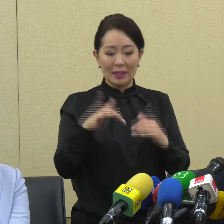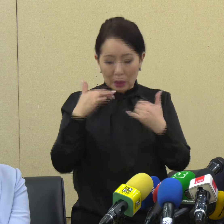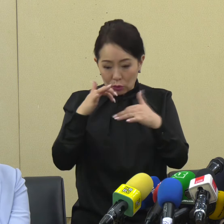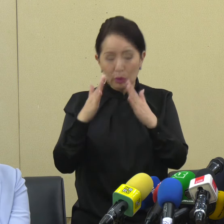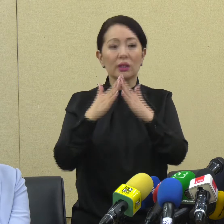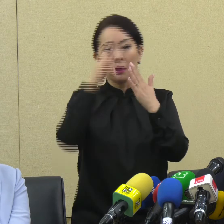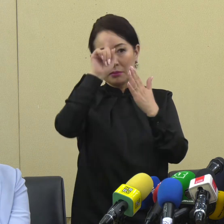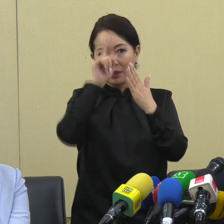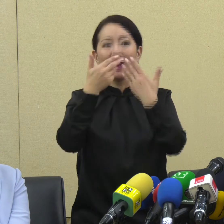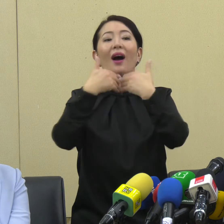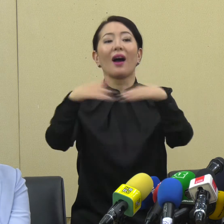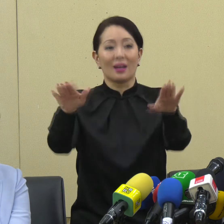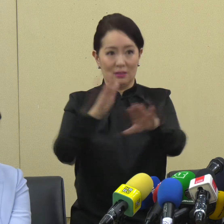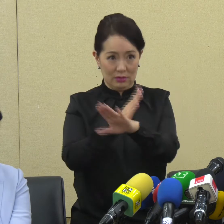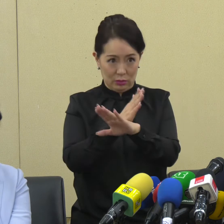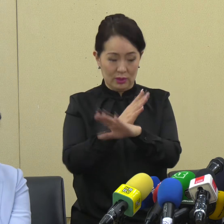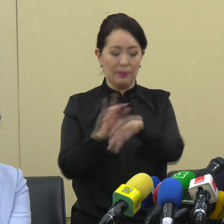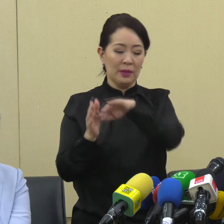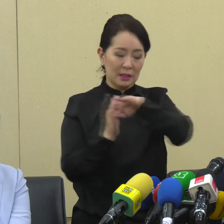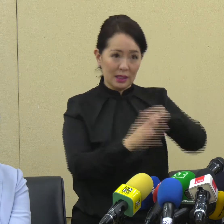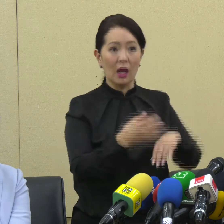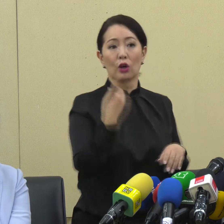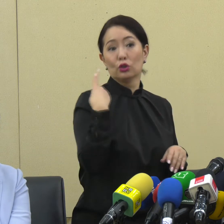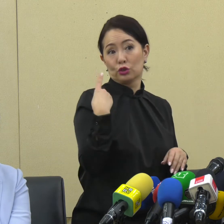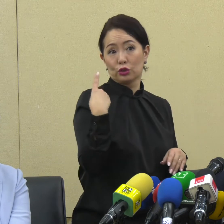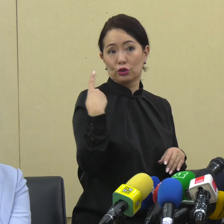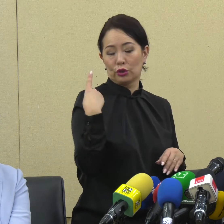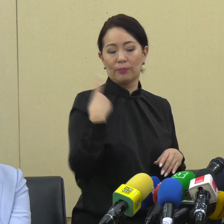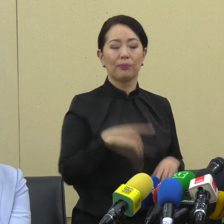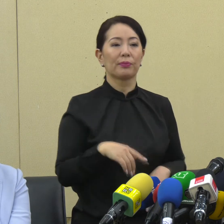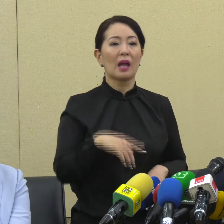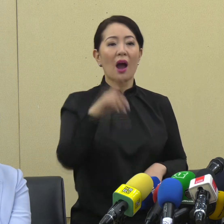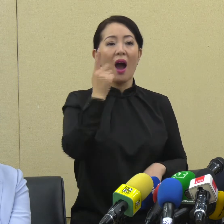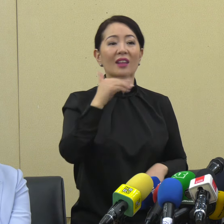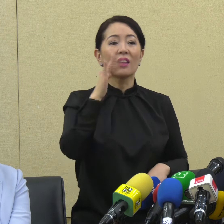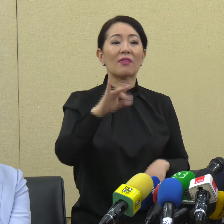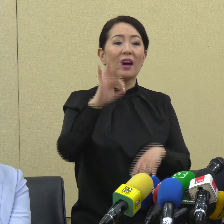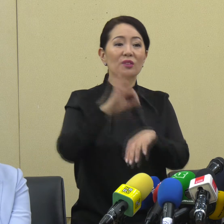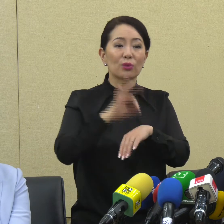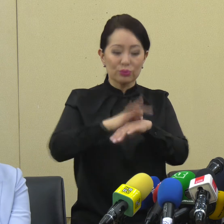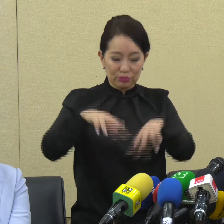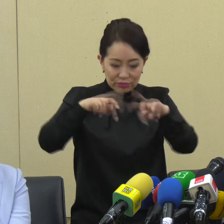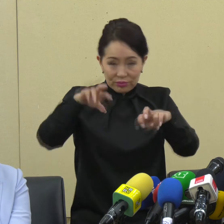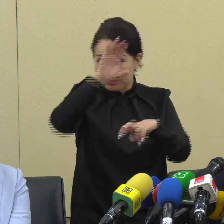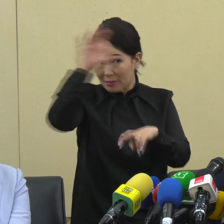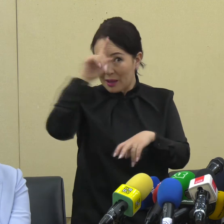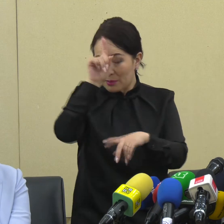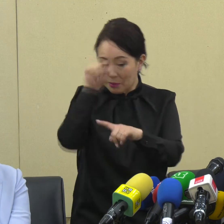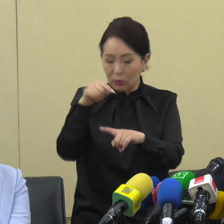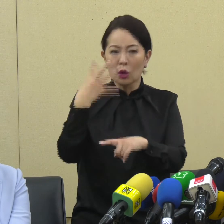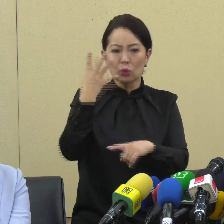За одоо өчигдрийн байдлыг танилцуулъя. Өчигдөр халдварт өвчин судлалын үндэсний төвийн клиникт бол 4 иргэн